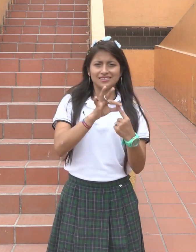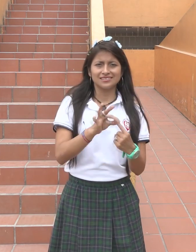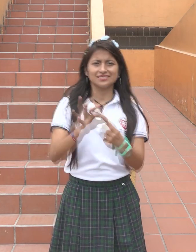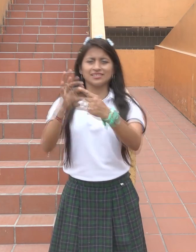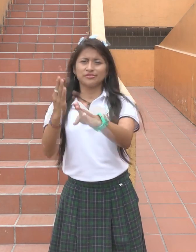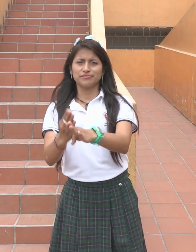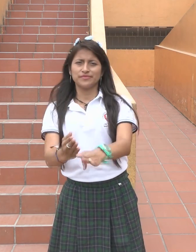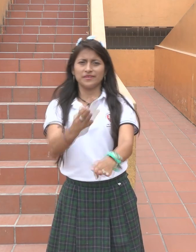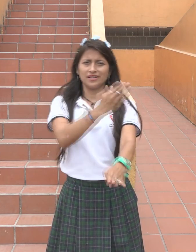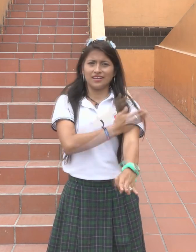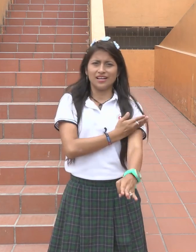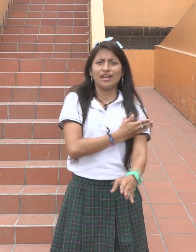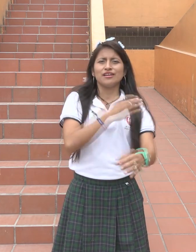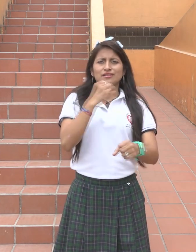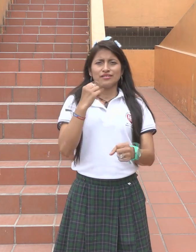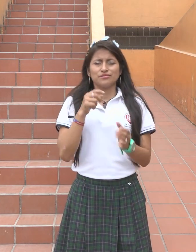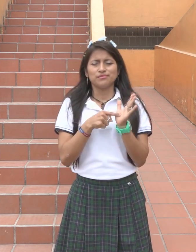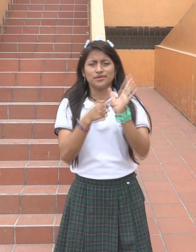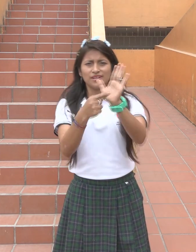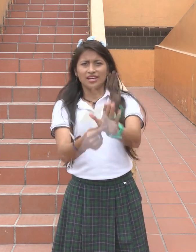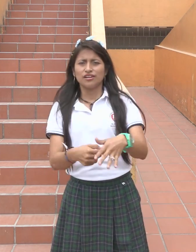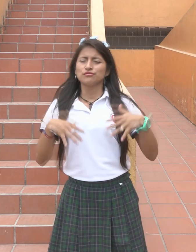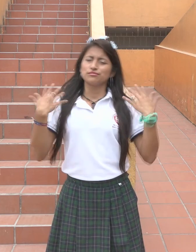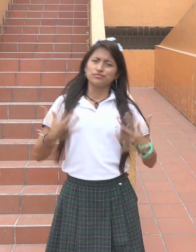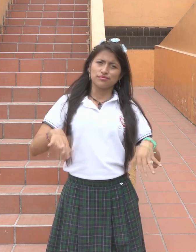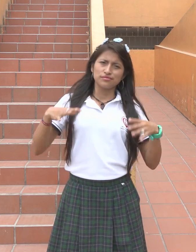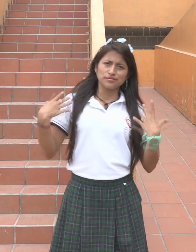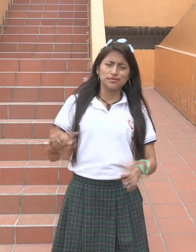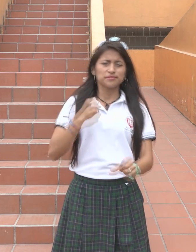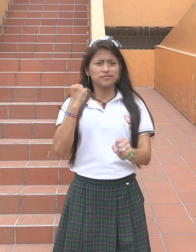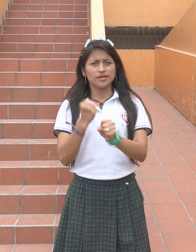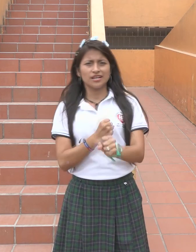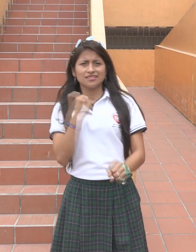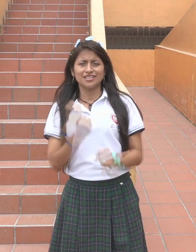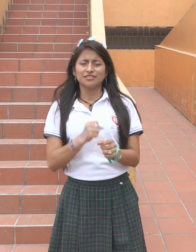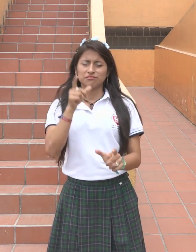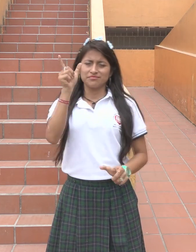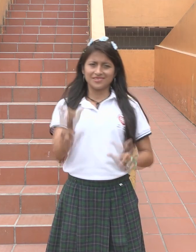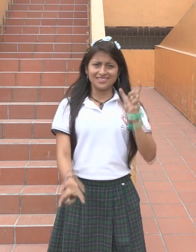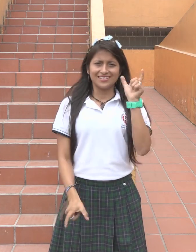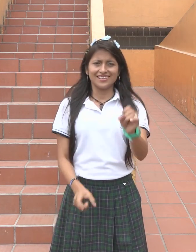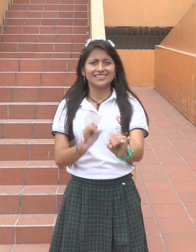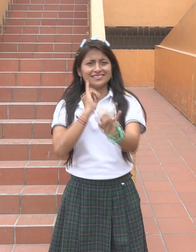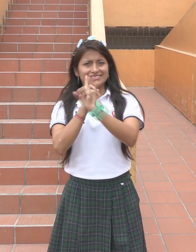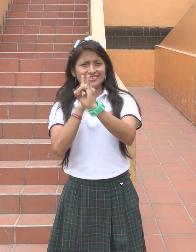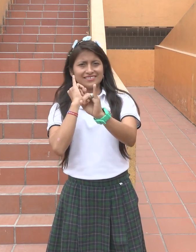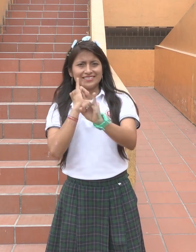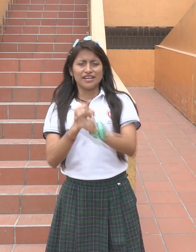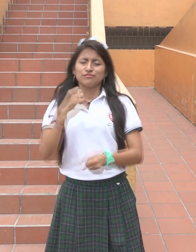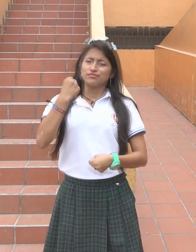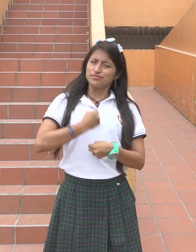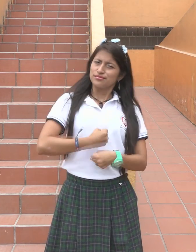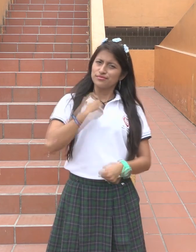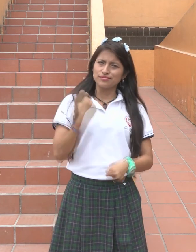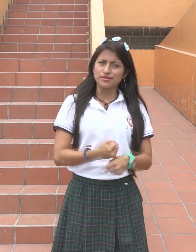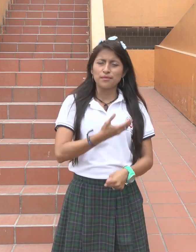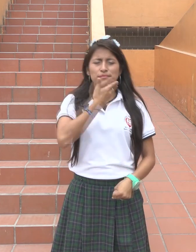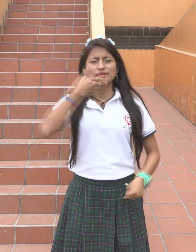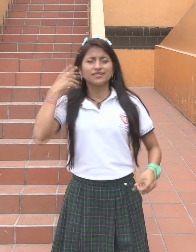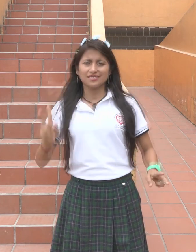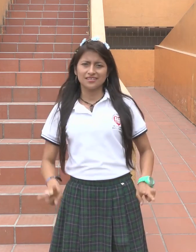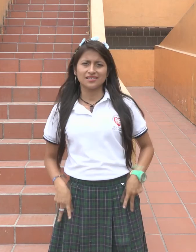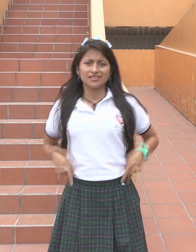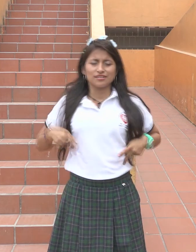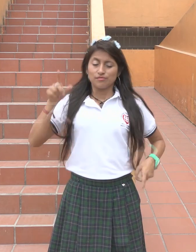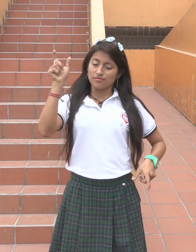Amigos, este ha sido el programa de la Escuela de Educación Especial. Hemos visto varias personas e instituciones que trabajan